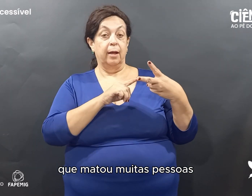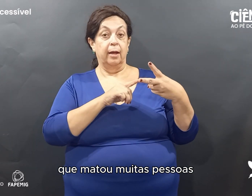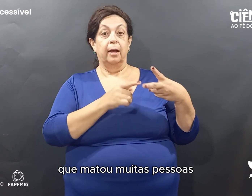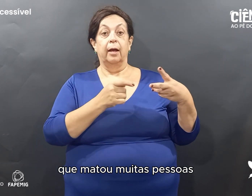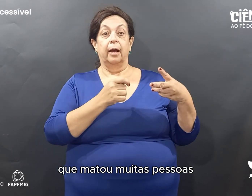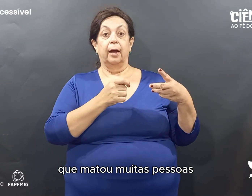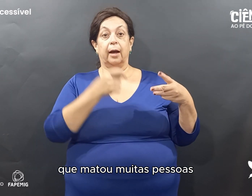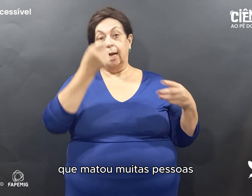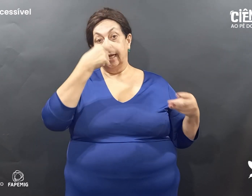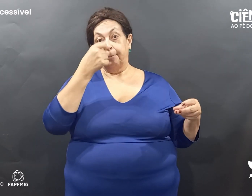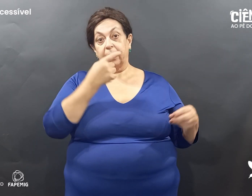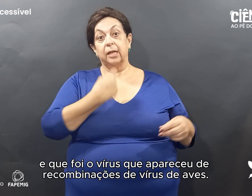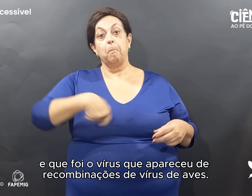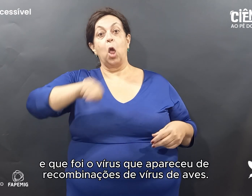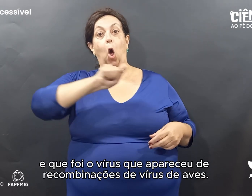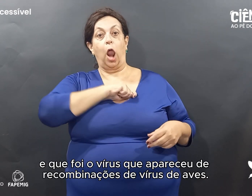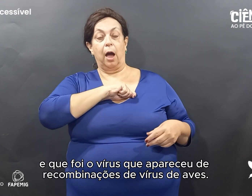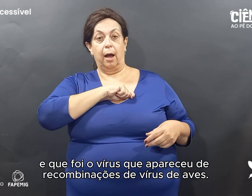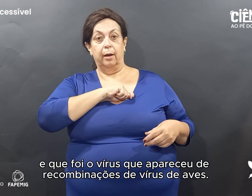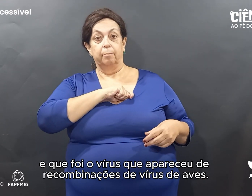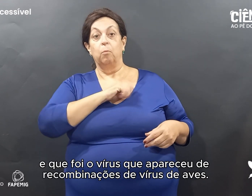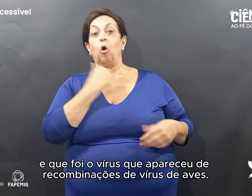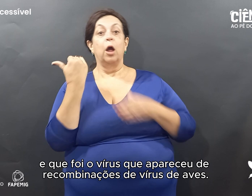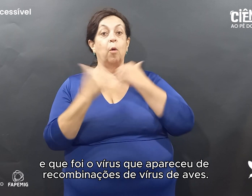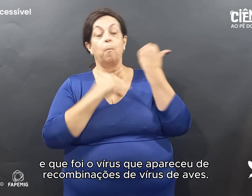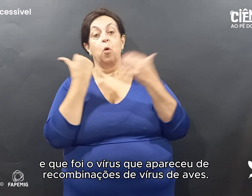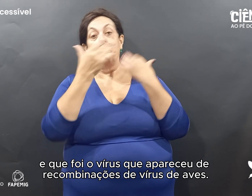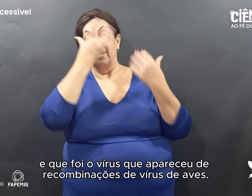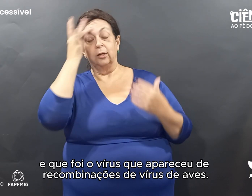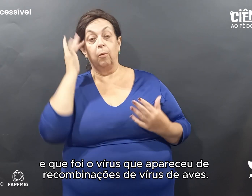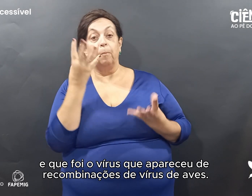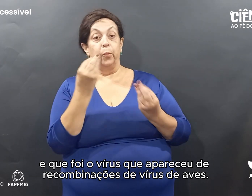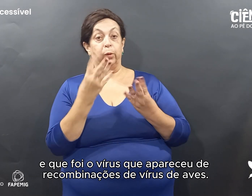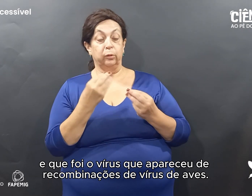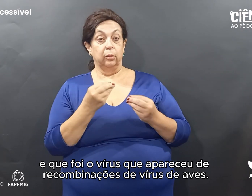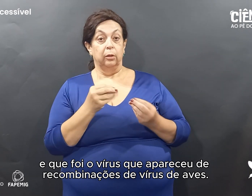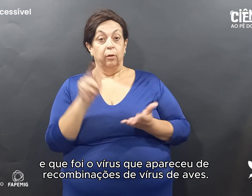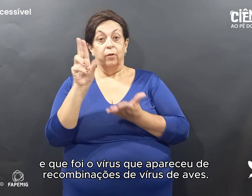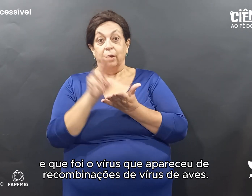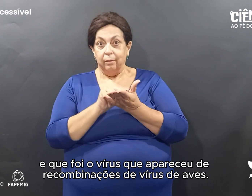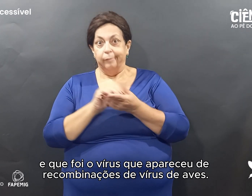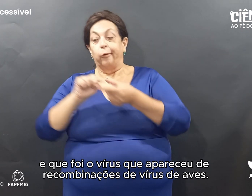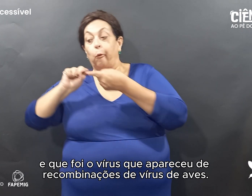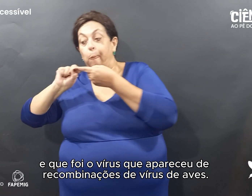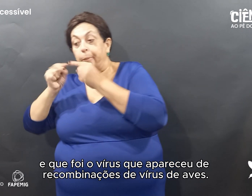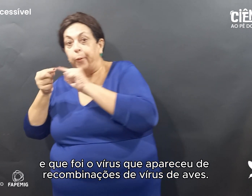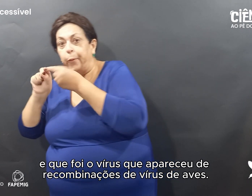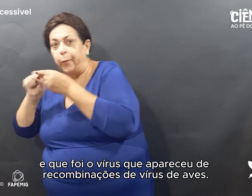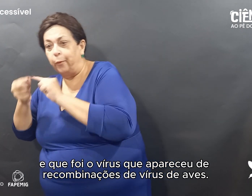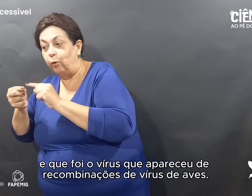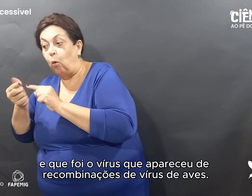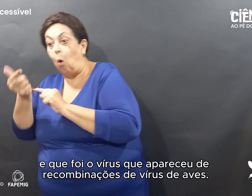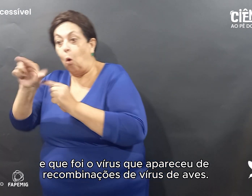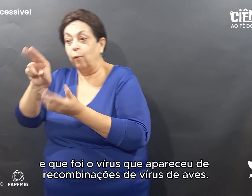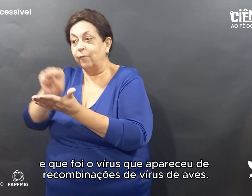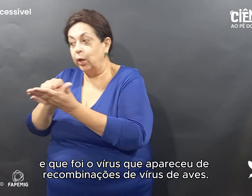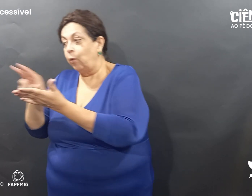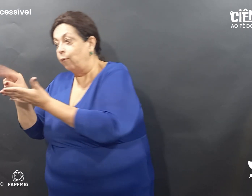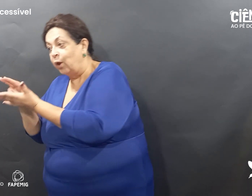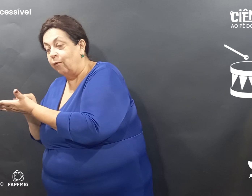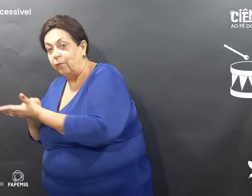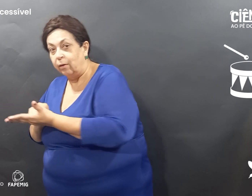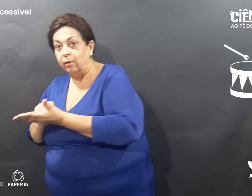matou muitas pessoas e que foi um vírus que apareceu de recombinações de vírus de